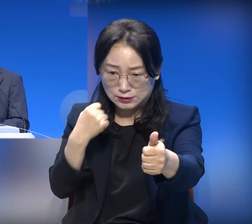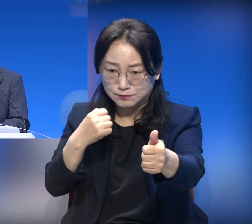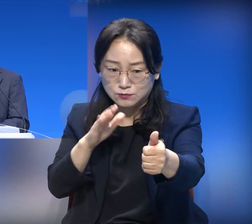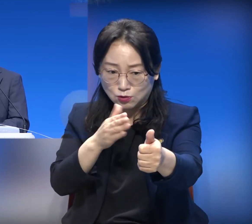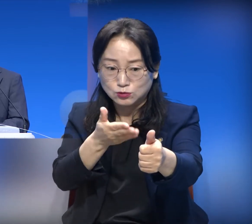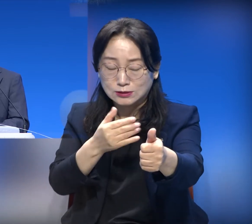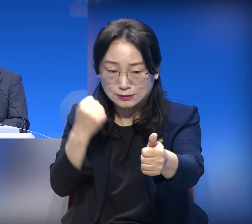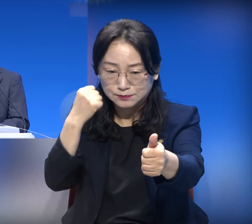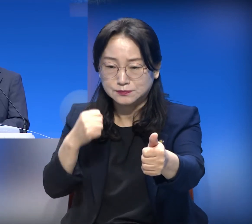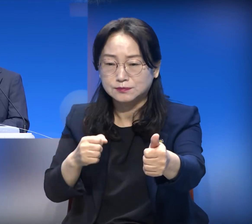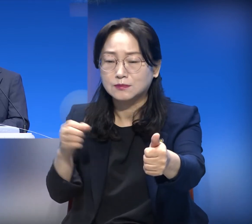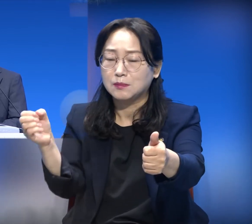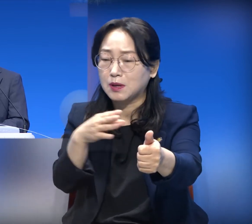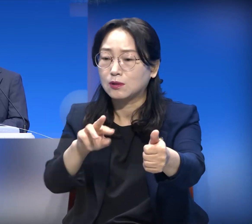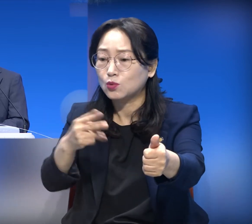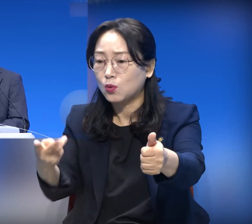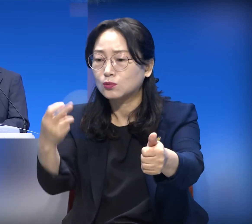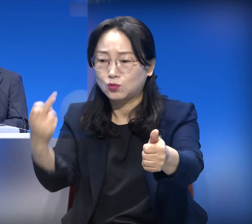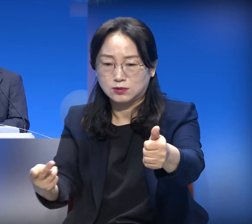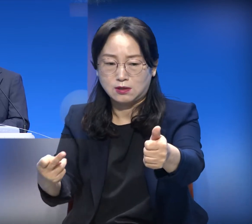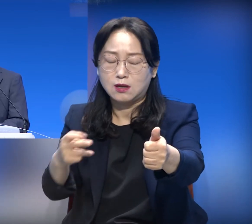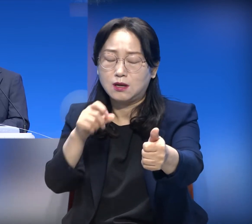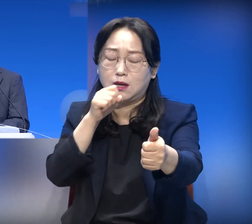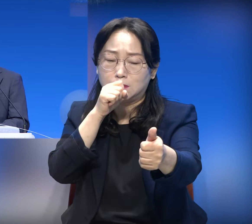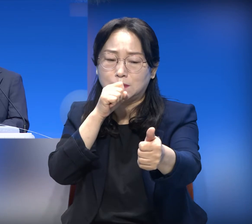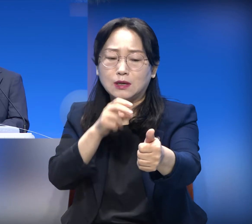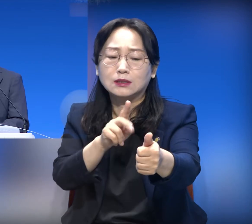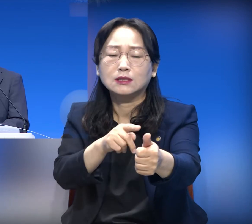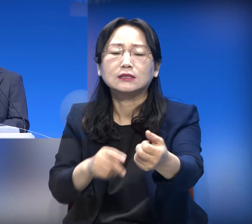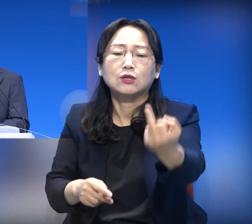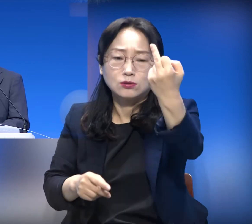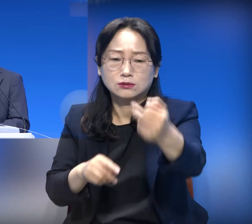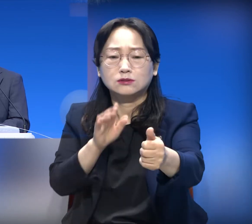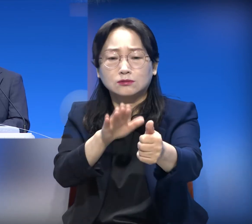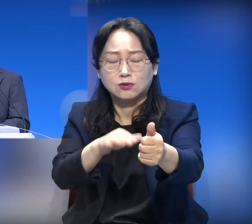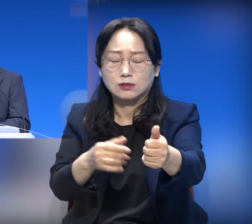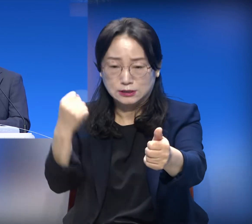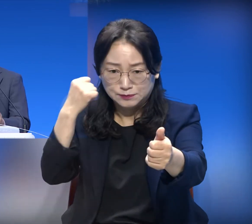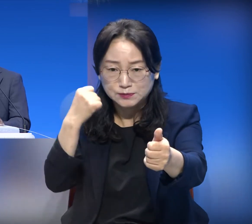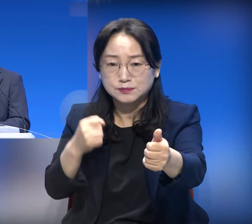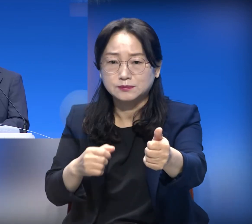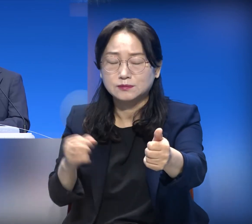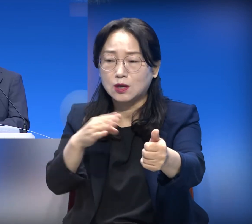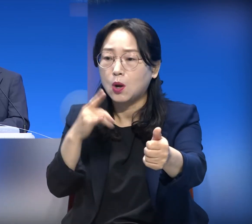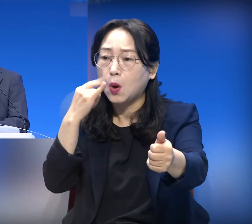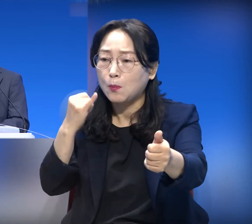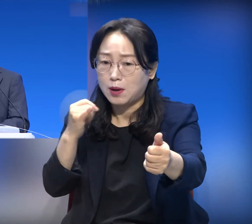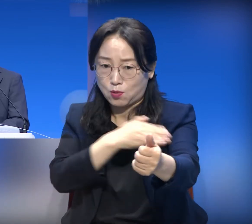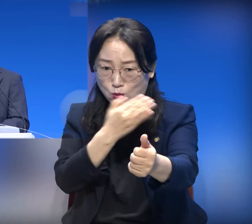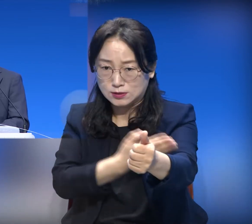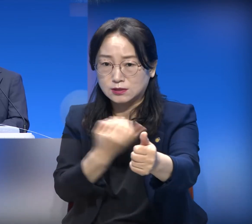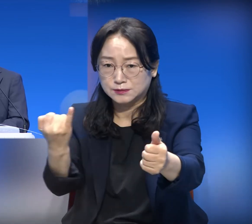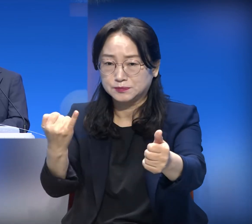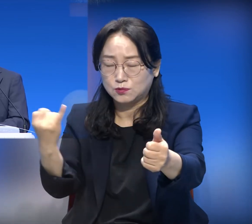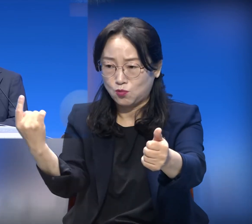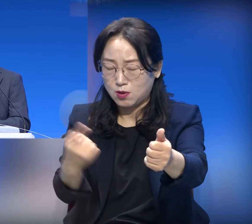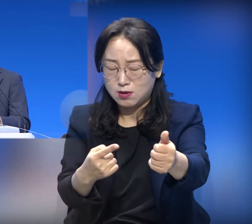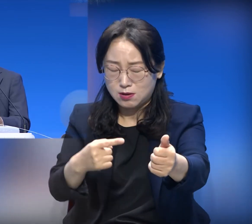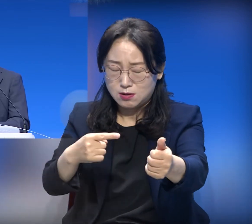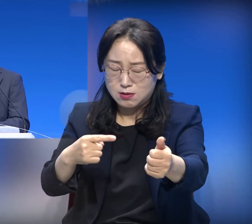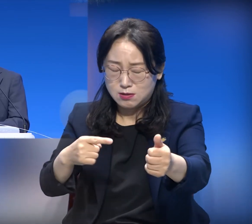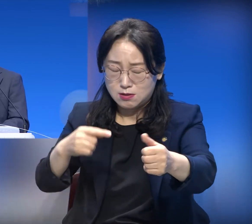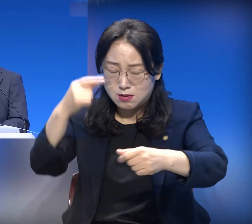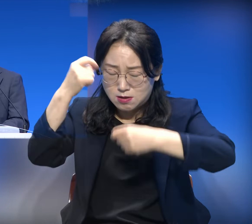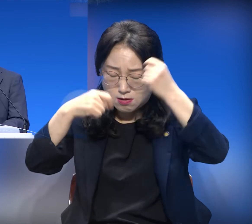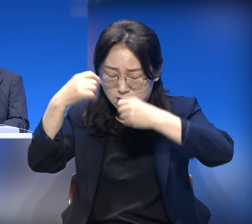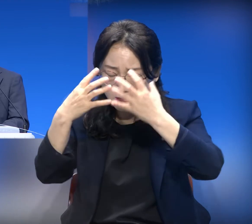또 남동생도 형 힘내. 어머니 권사님은 옆에서 눈이